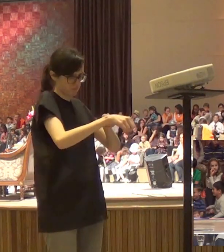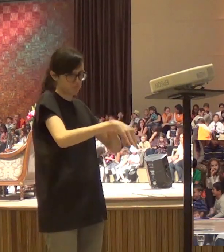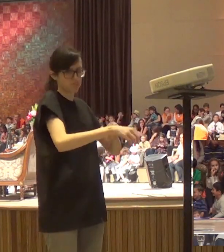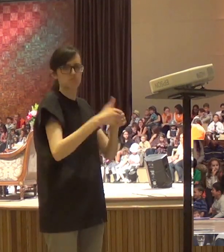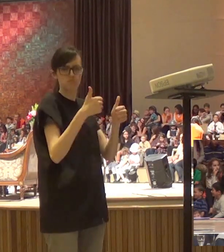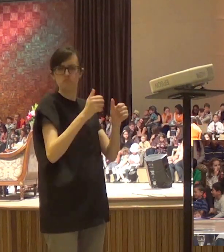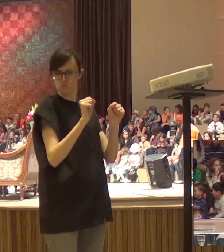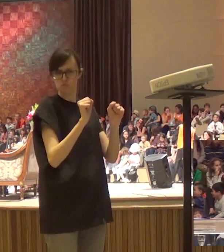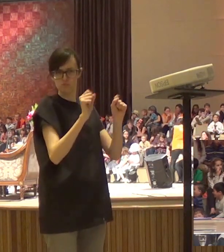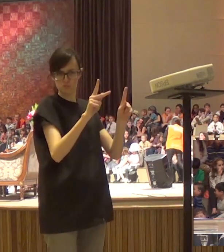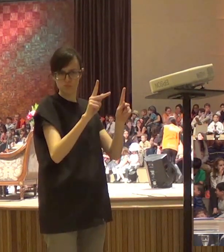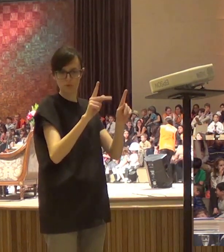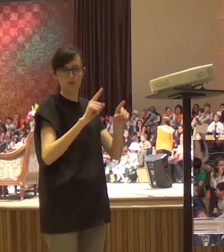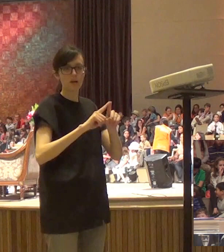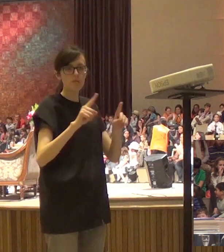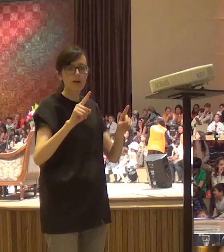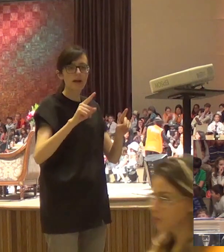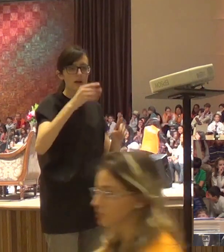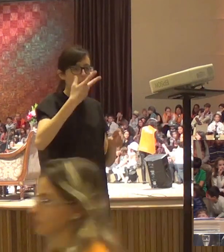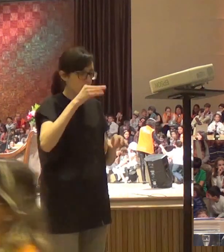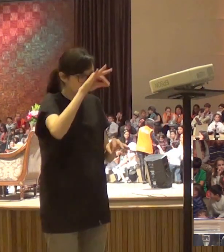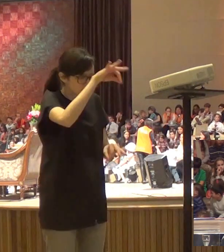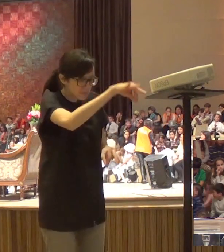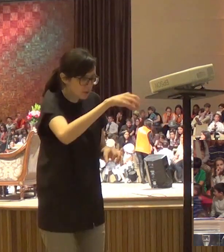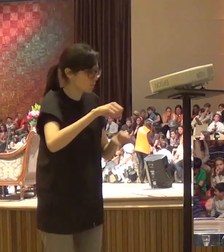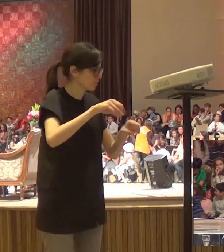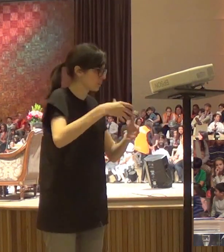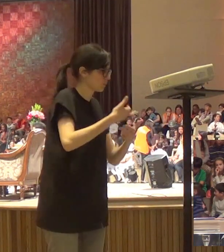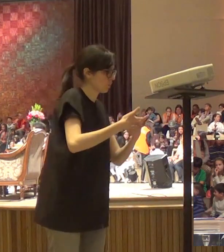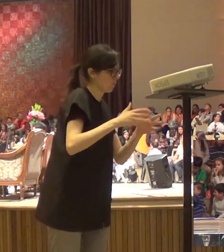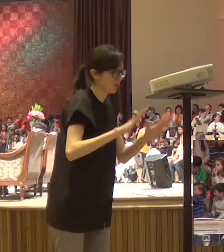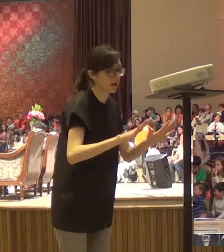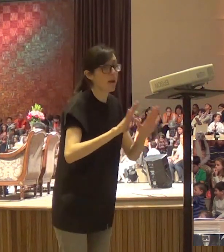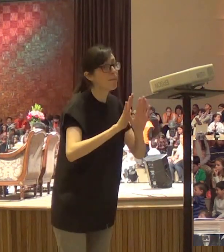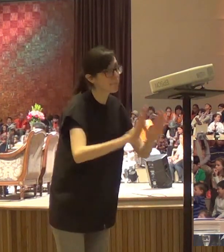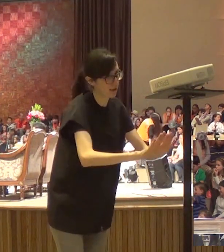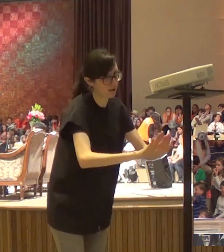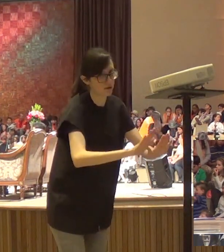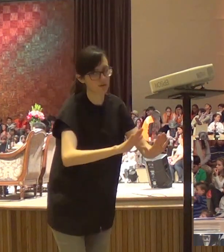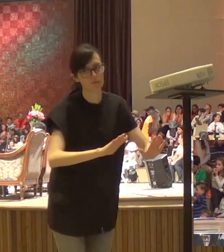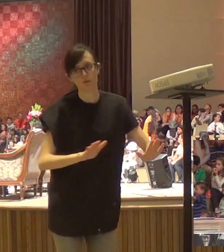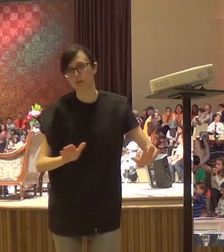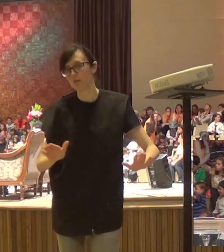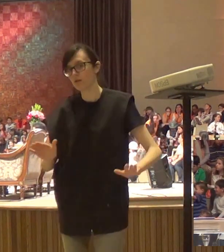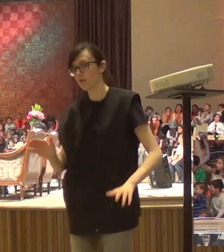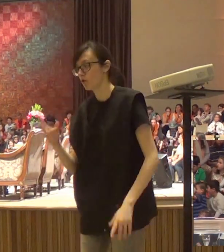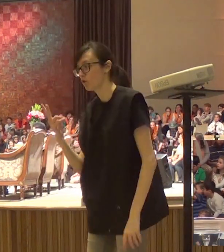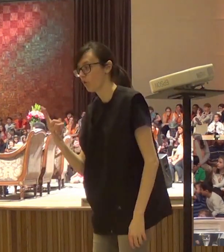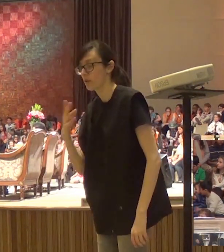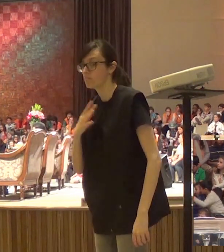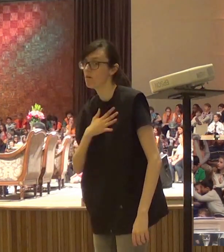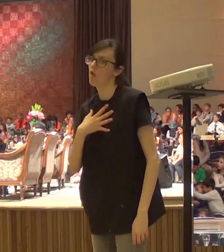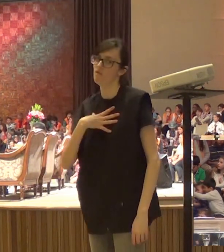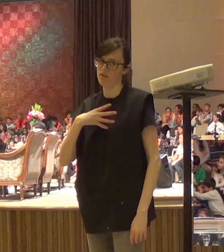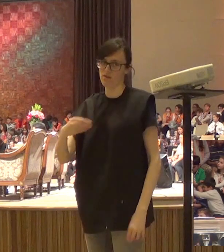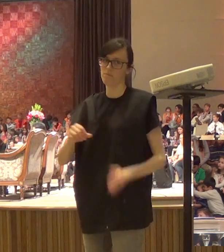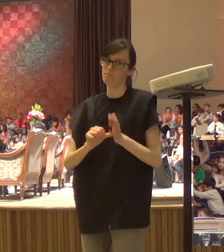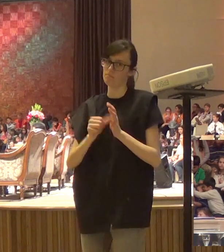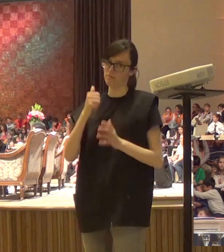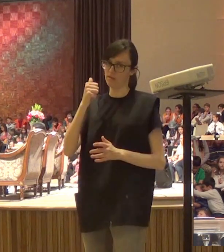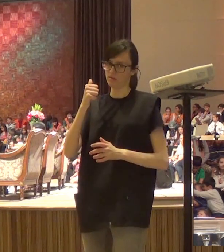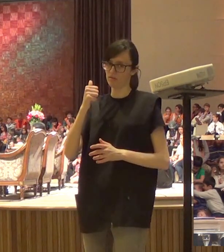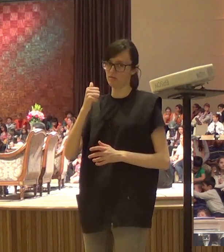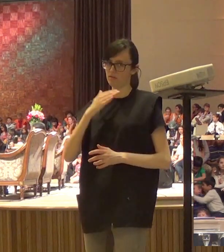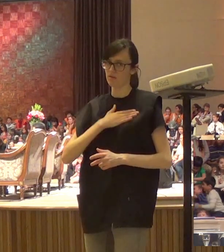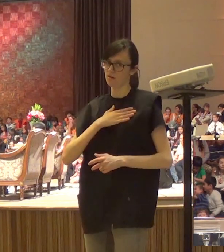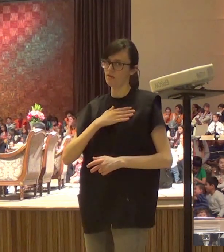primária na vida espiritual, eu tenho com duas crianças aqui desse auditório, que é